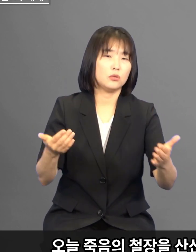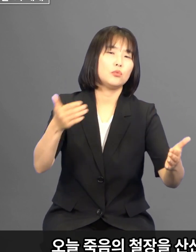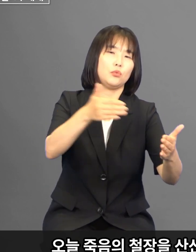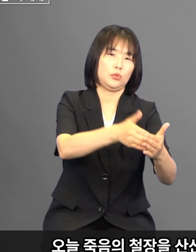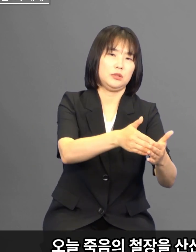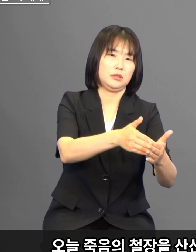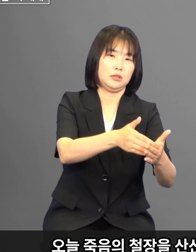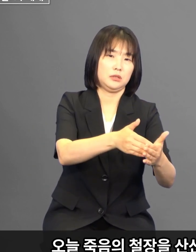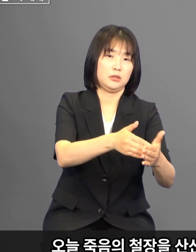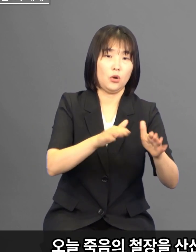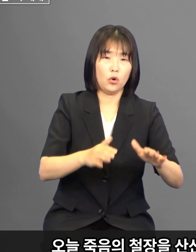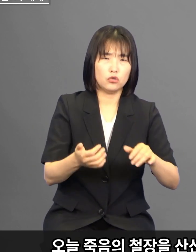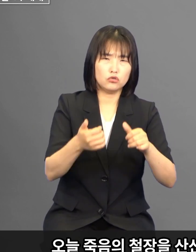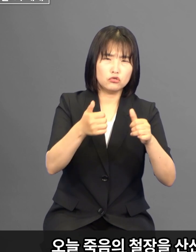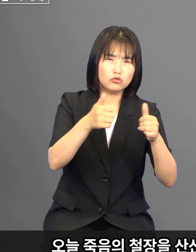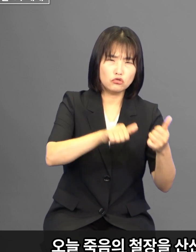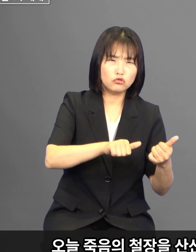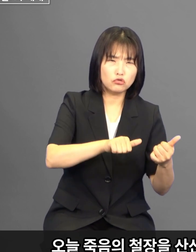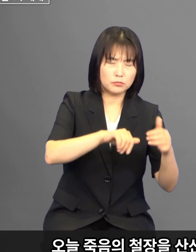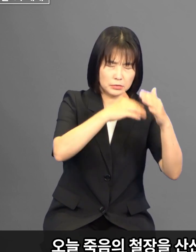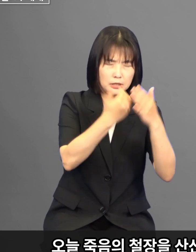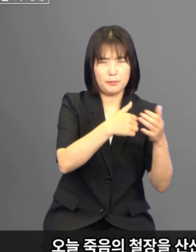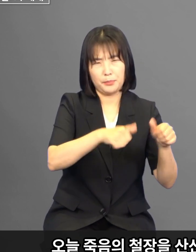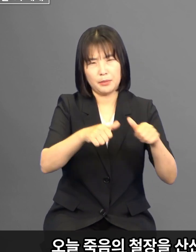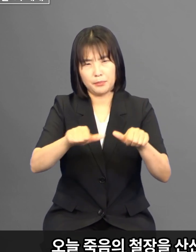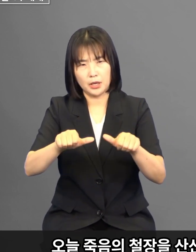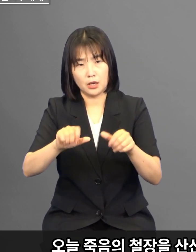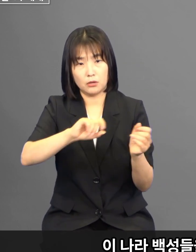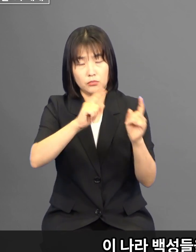오늘 죽음의 철장을 산산히 깨뜨리시고